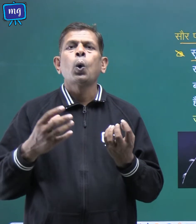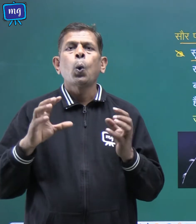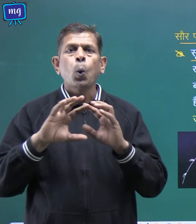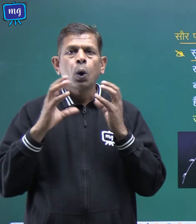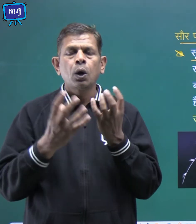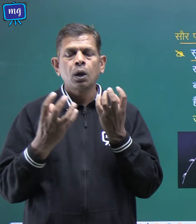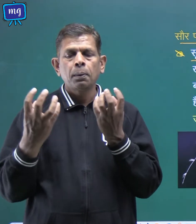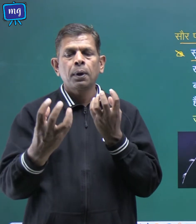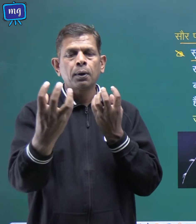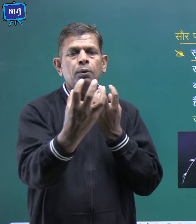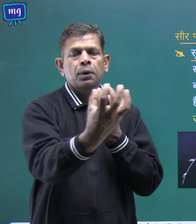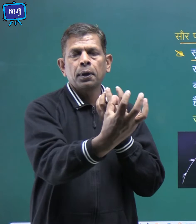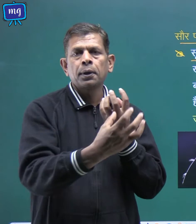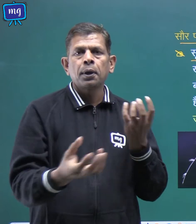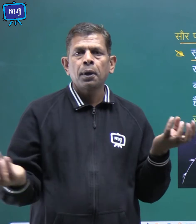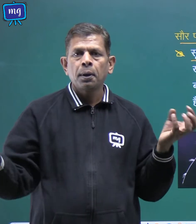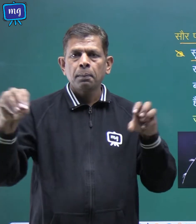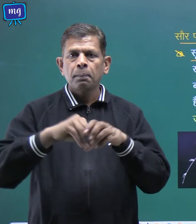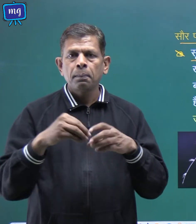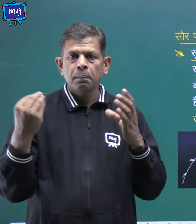खगोलीय पिंडों से मिलकर